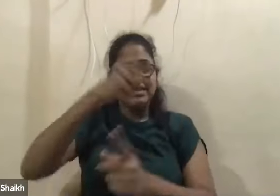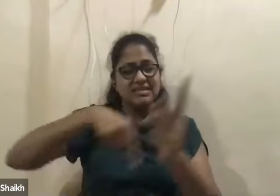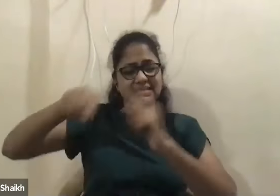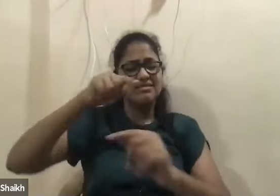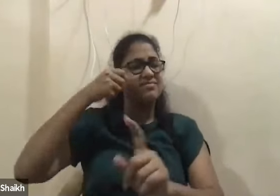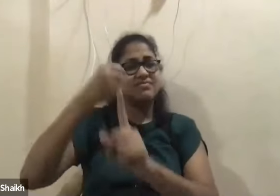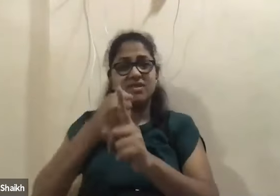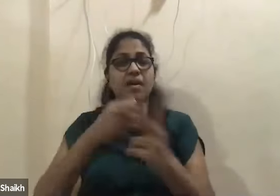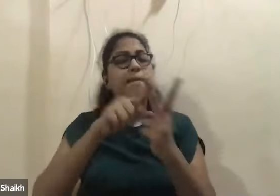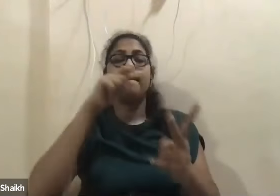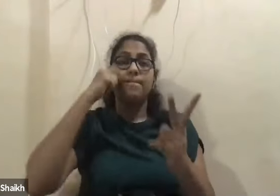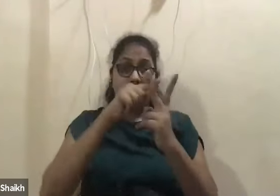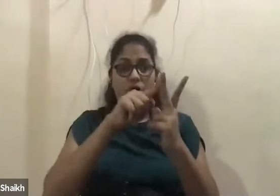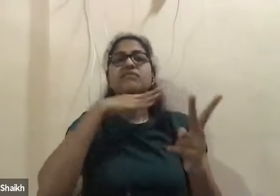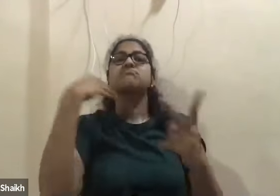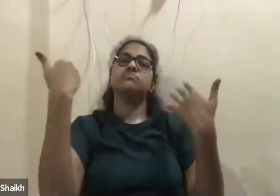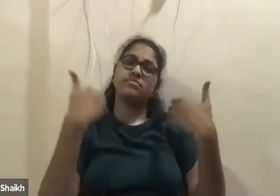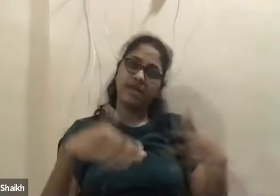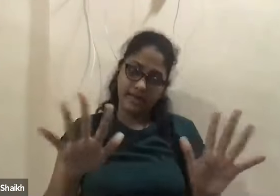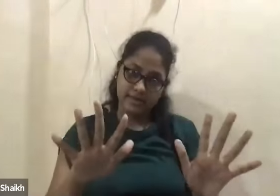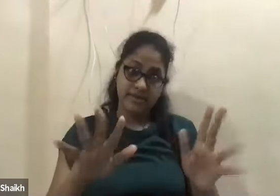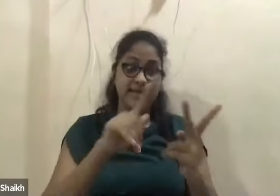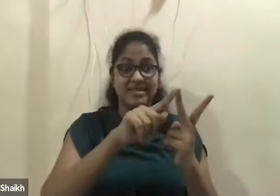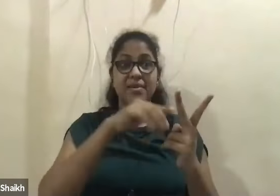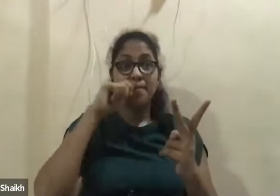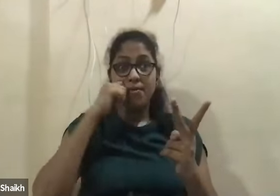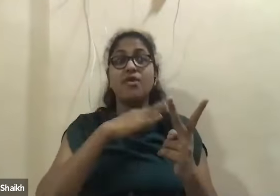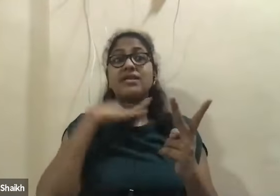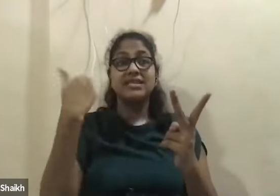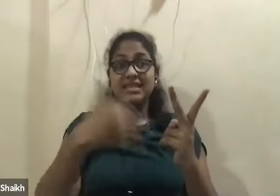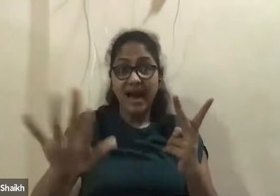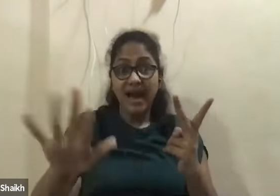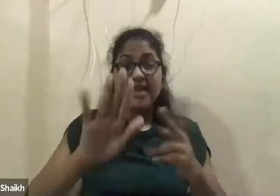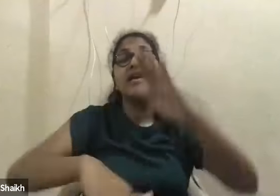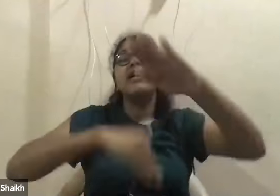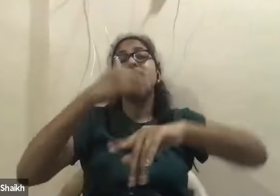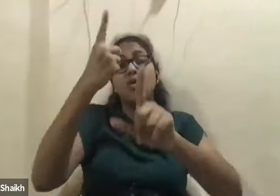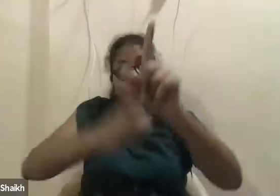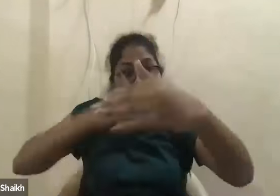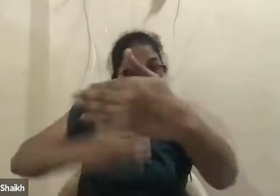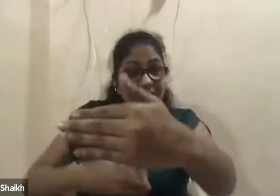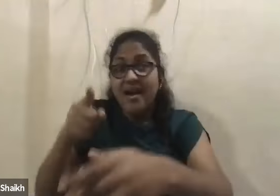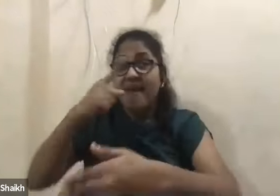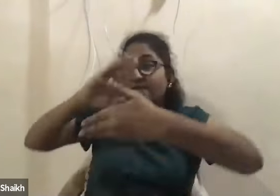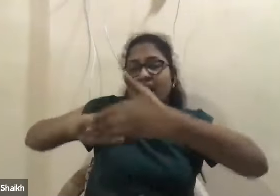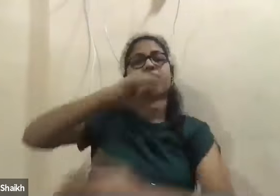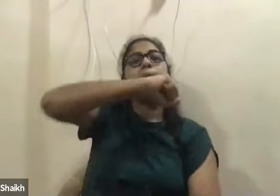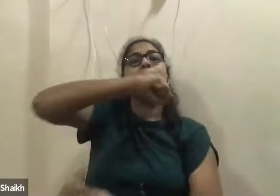and within a year the wife was murdered by the maid. तो ऐसे सब खत्म हुआ, but till